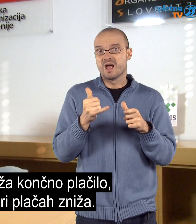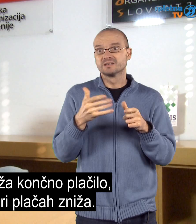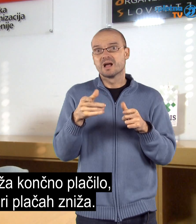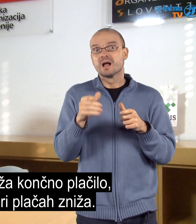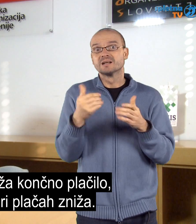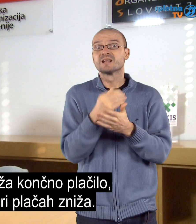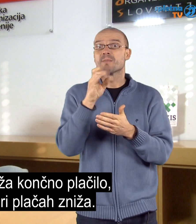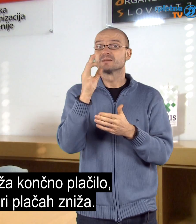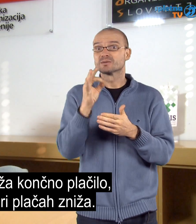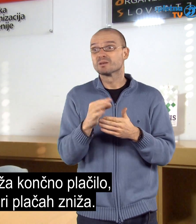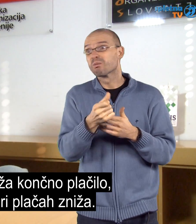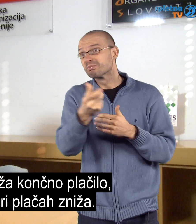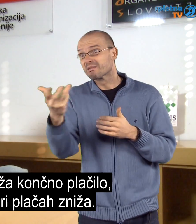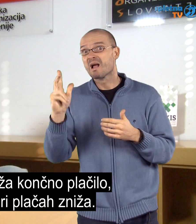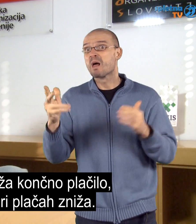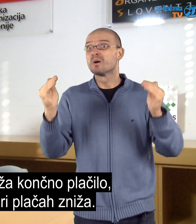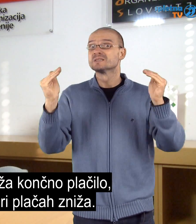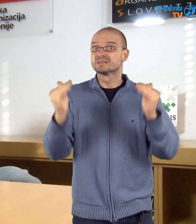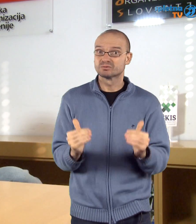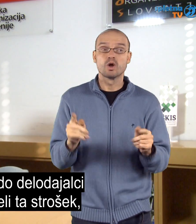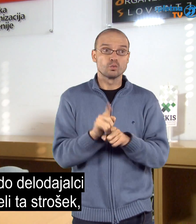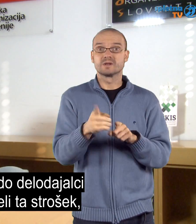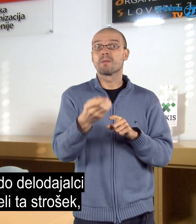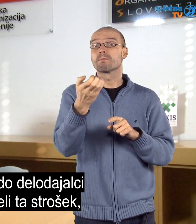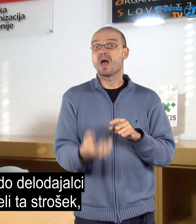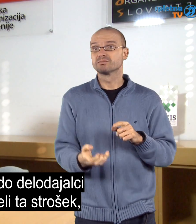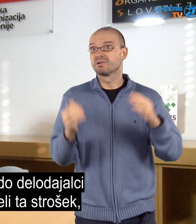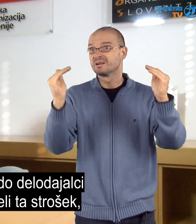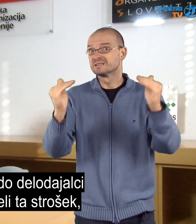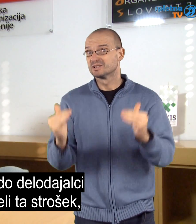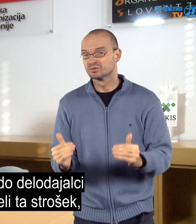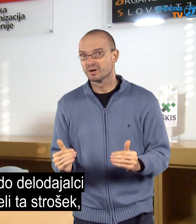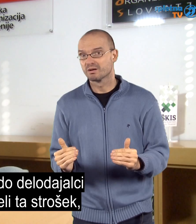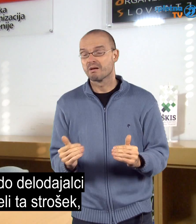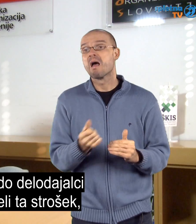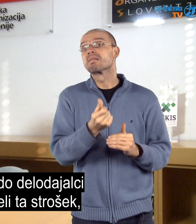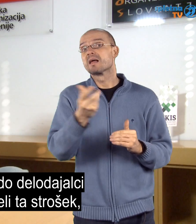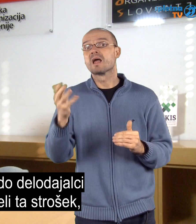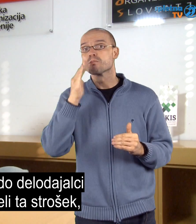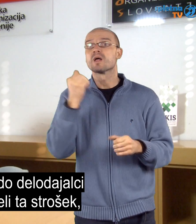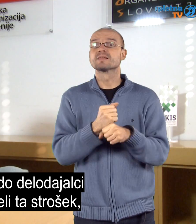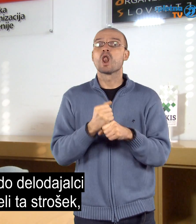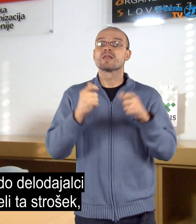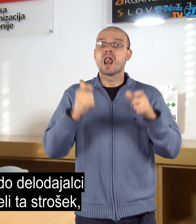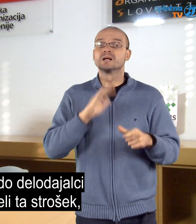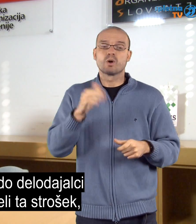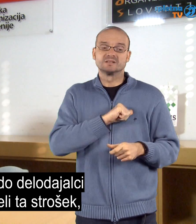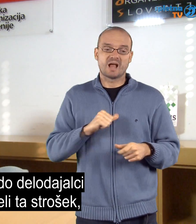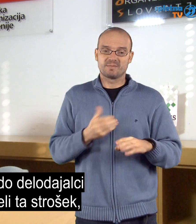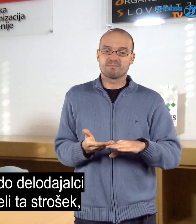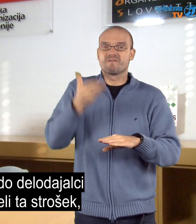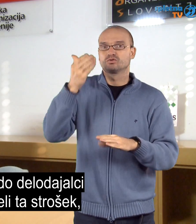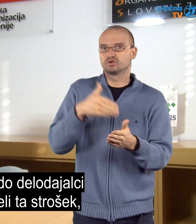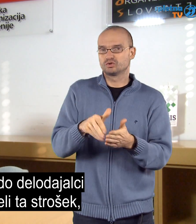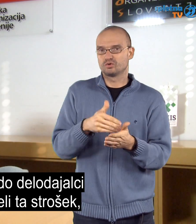marsikje se lahko za teh 15% zniža, tako kot se tudi pri plačah zniža. Marsikje pa bodo tudi delodajalci prevzeli na sebe ta strošek,